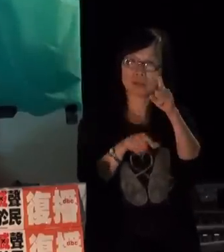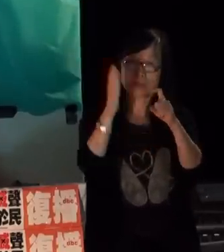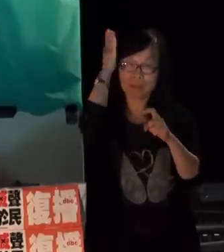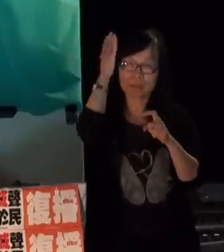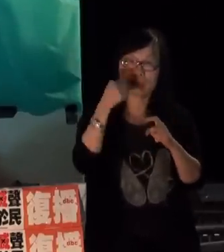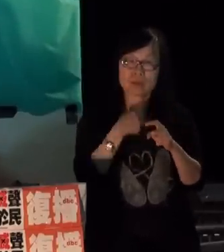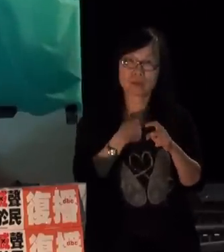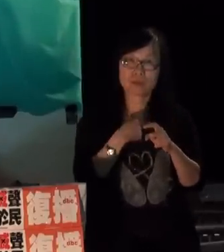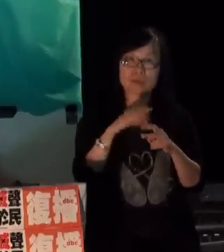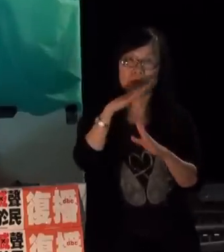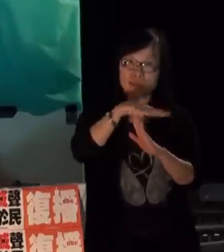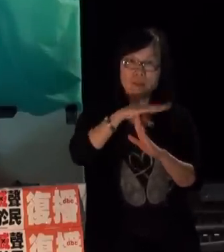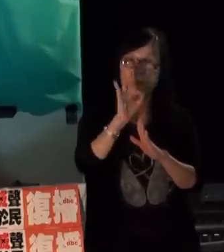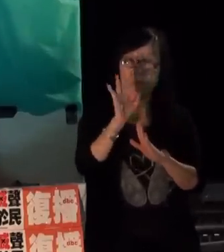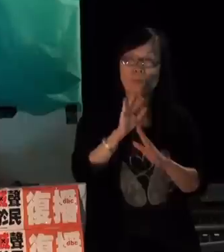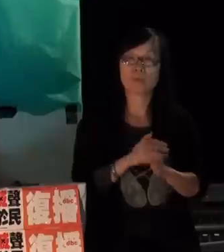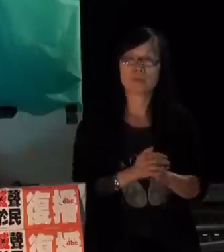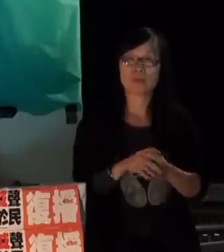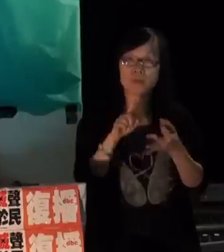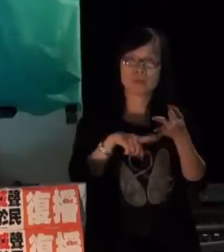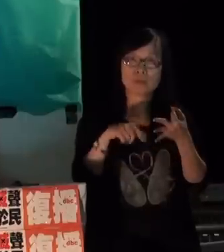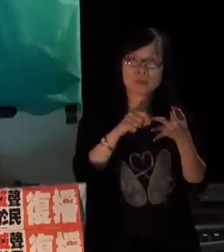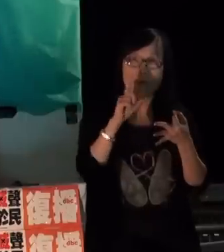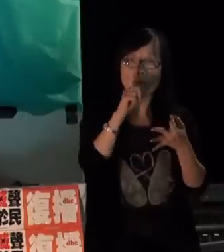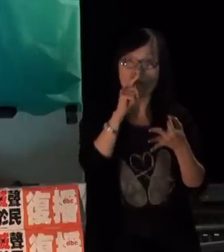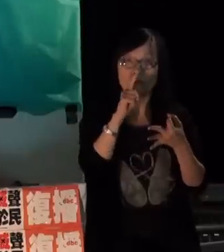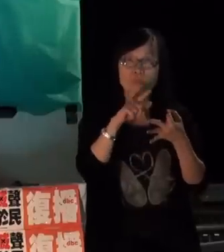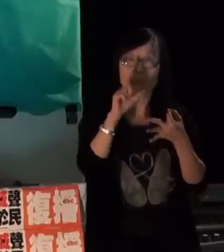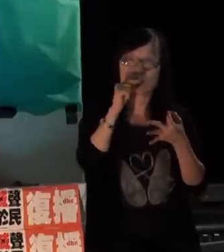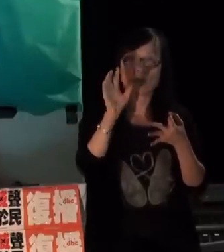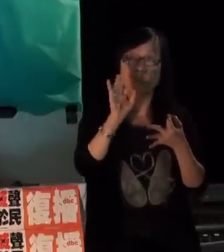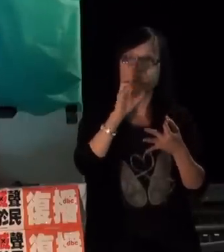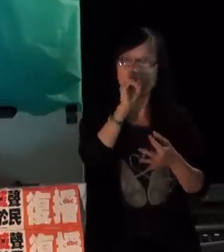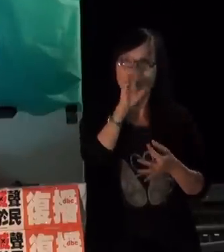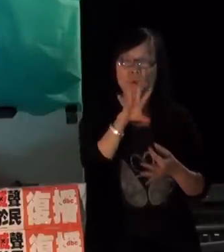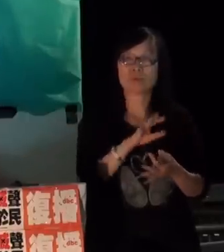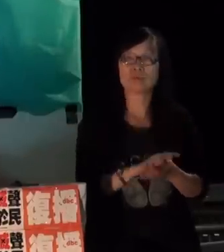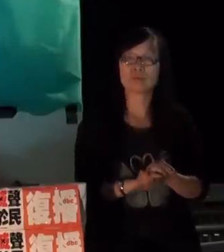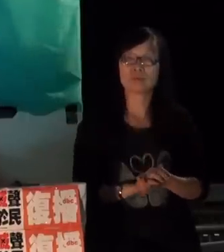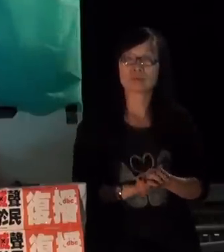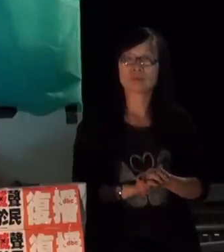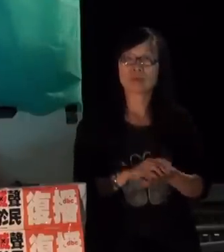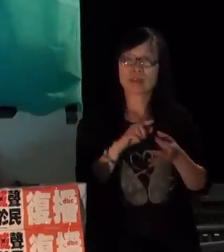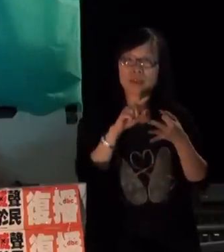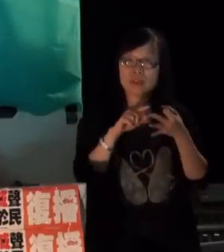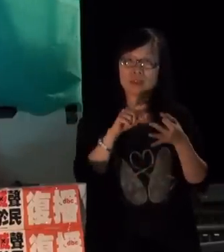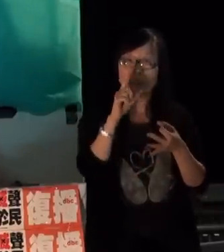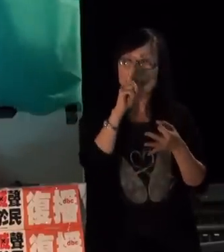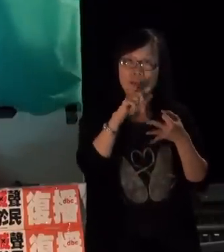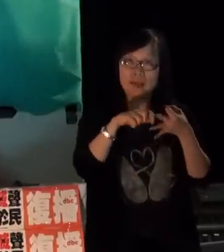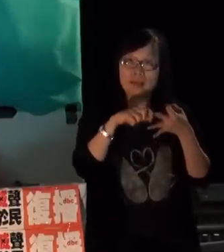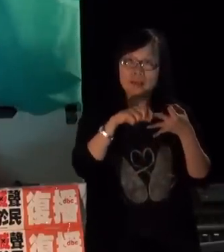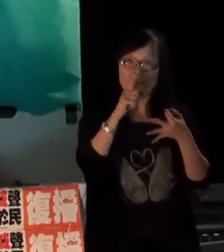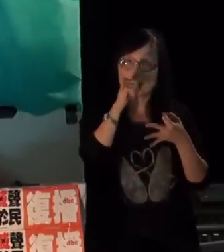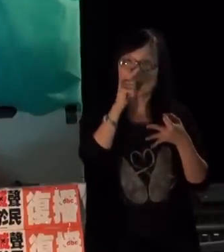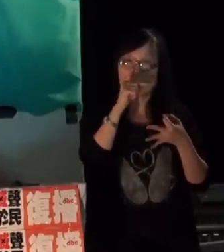播啊嘛。好啊，嗰陣時嘅時候咧，我哋嘅蘇錦良好似冇講過任何嘢嘅喎。 唔係啦，蘇錦良咧就招工咗九月